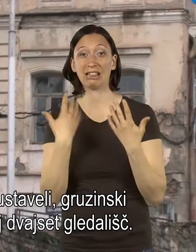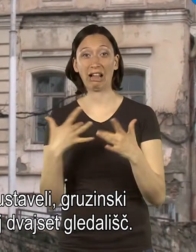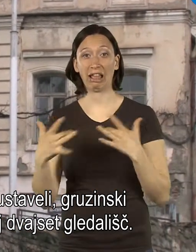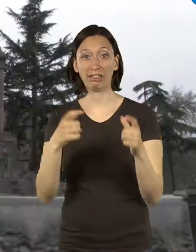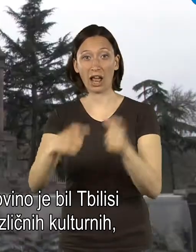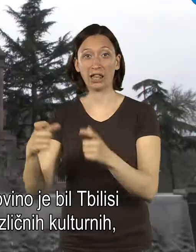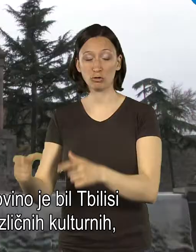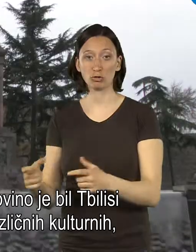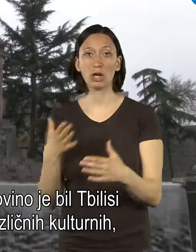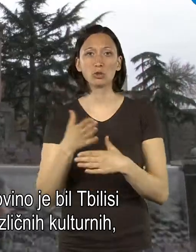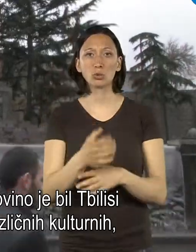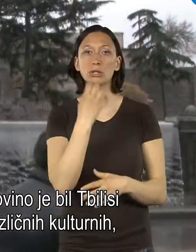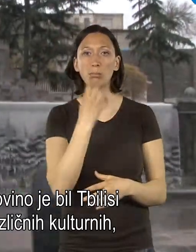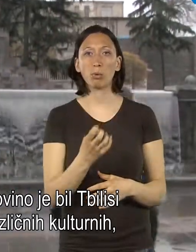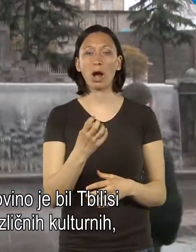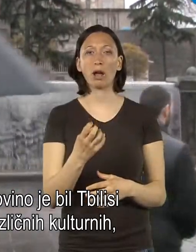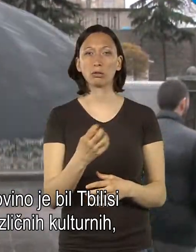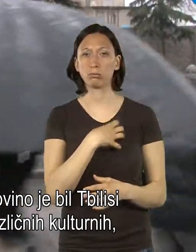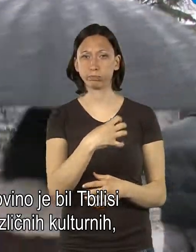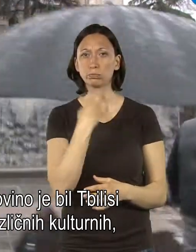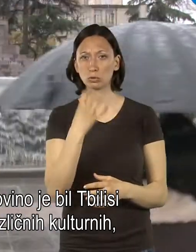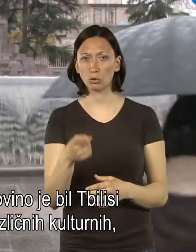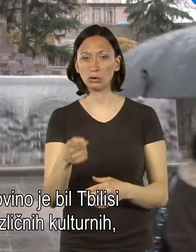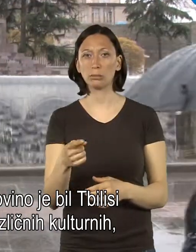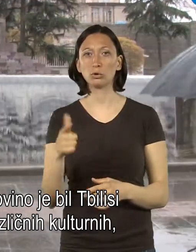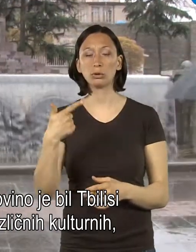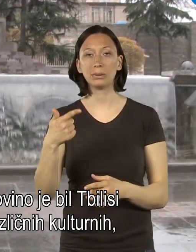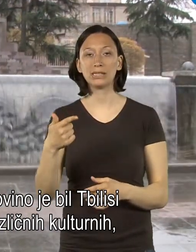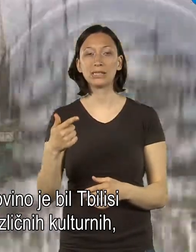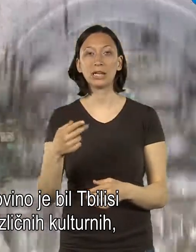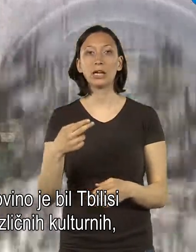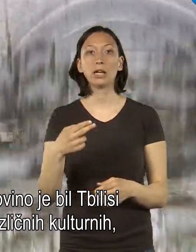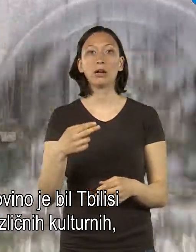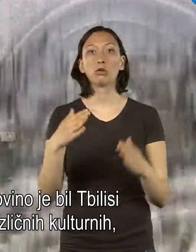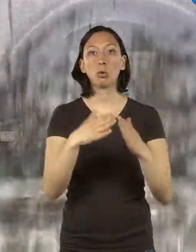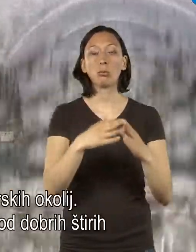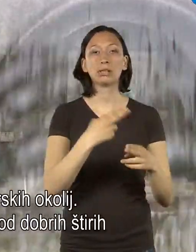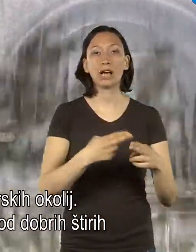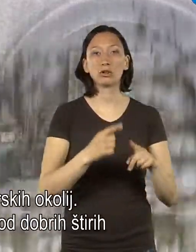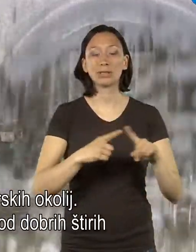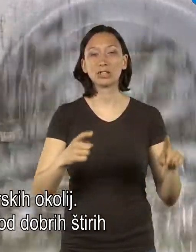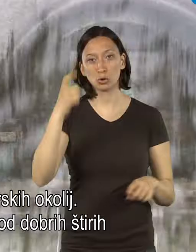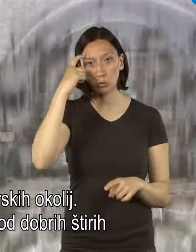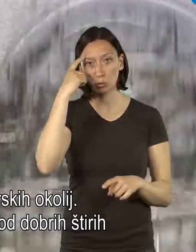Skozi bogato zgodovino je bil Tbilisi dom narodom iz različnih kulturnih, etničnih in verskih